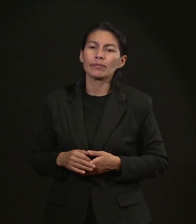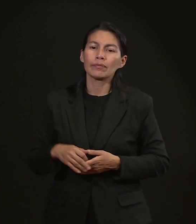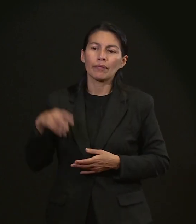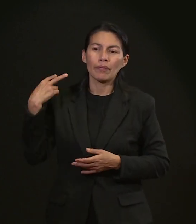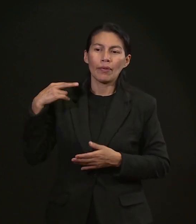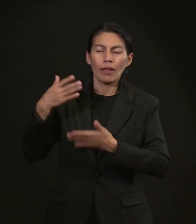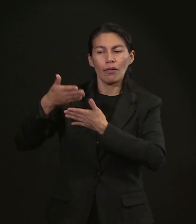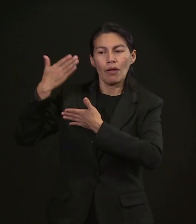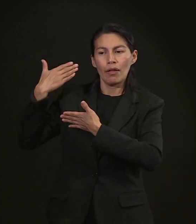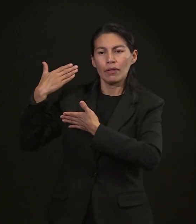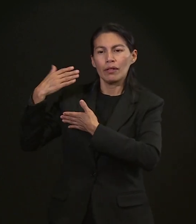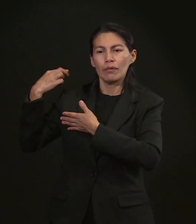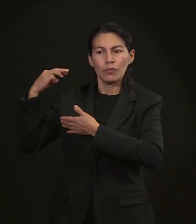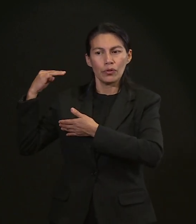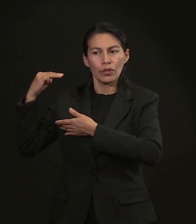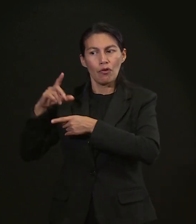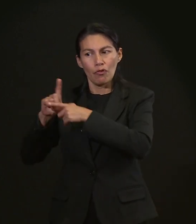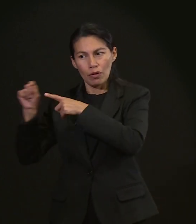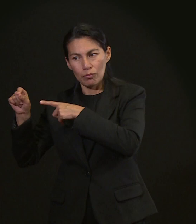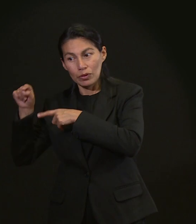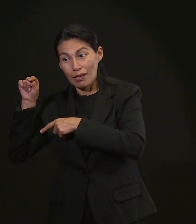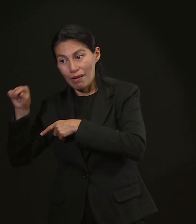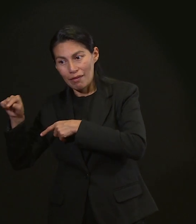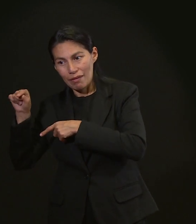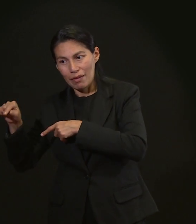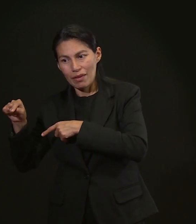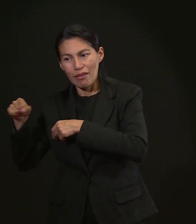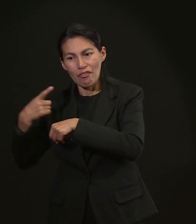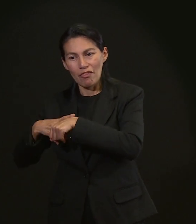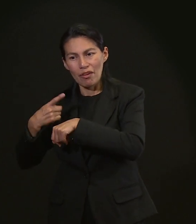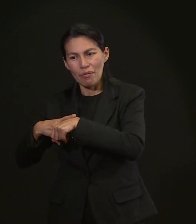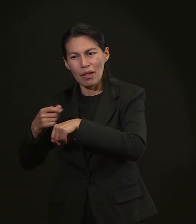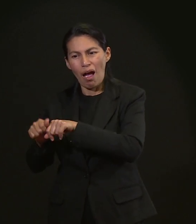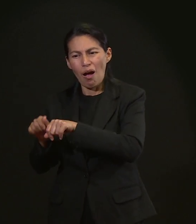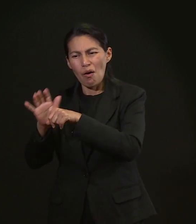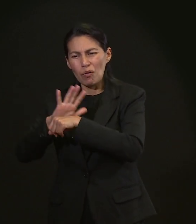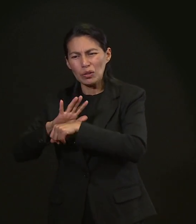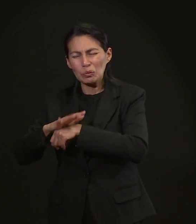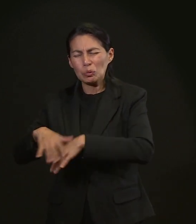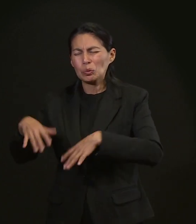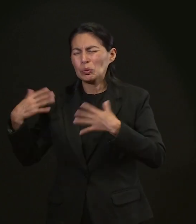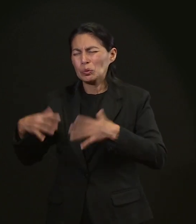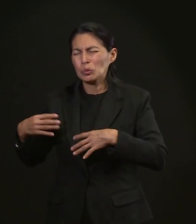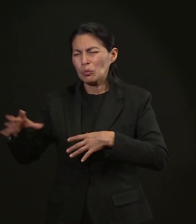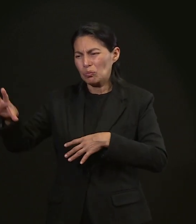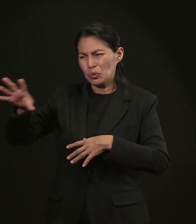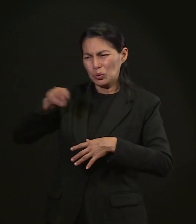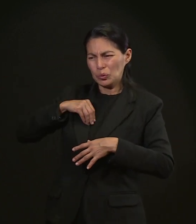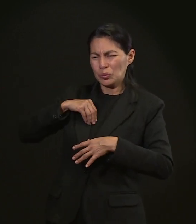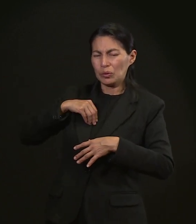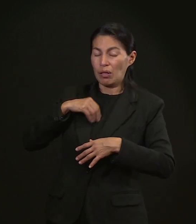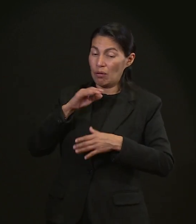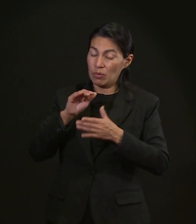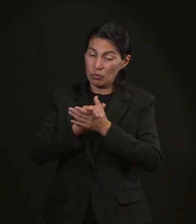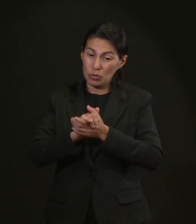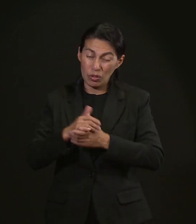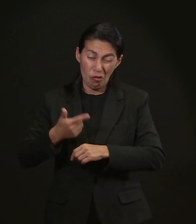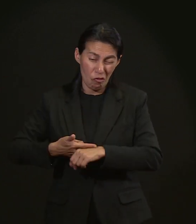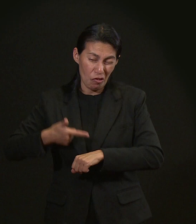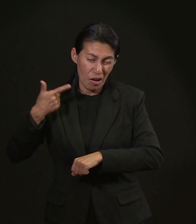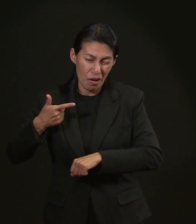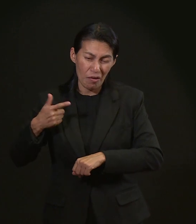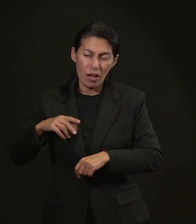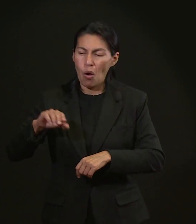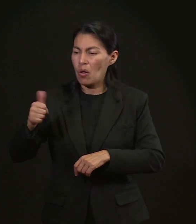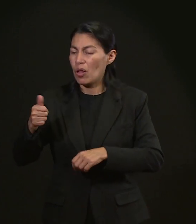fue el verano pasado que estuvimos en michoacán y ahí ahí la enfermedad nos nos atacó a mi esposa